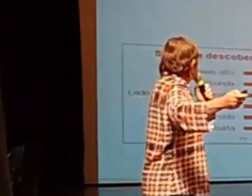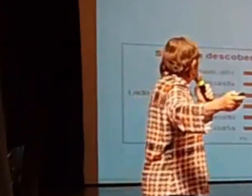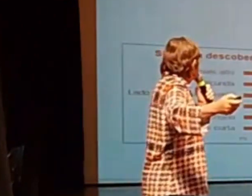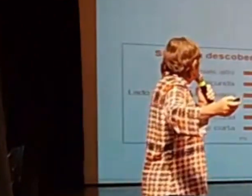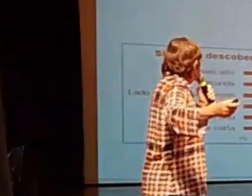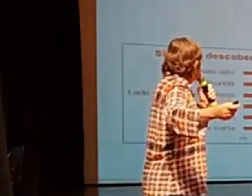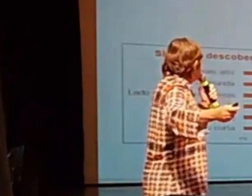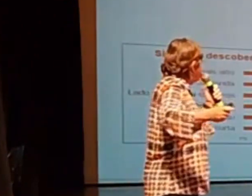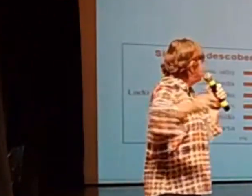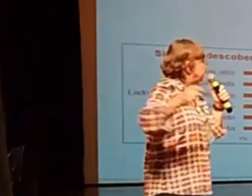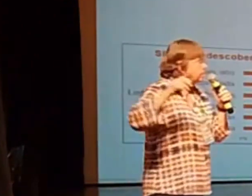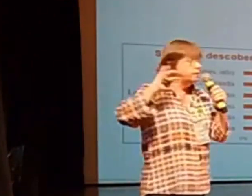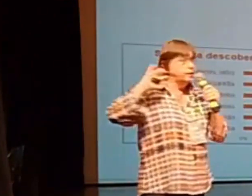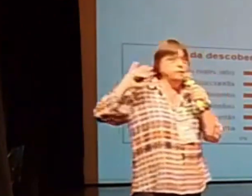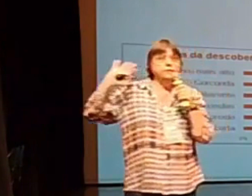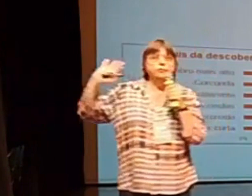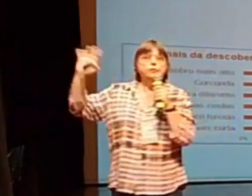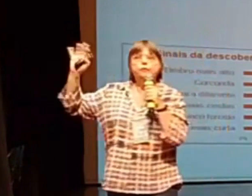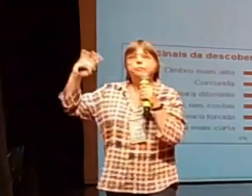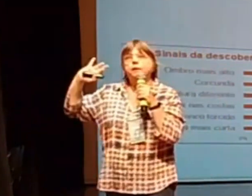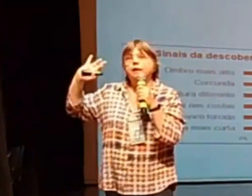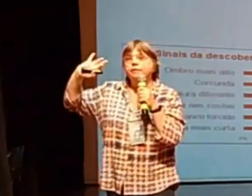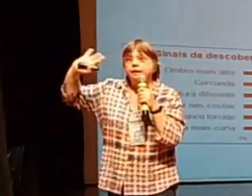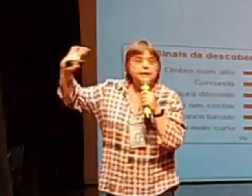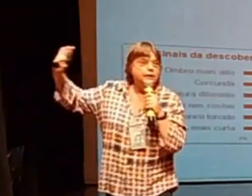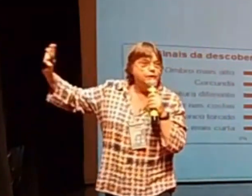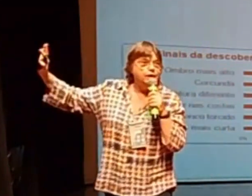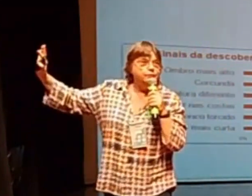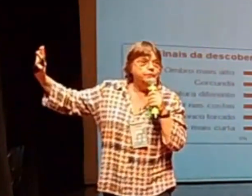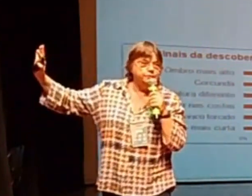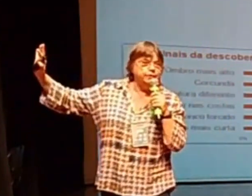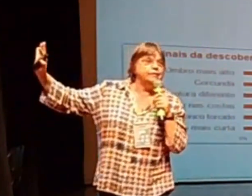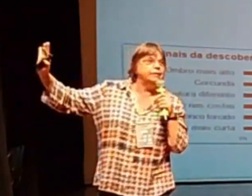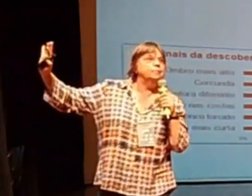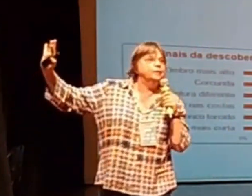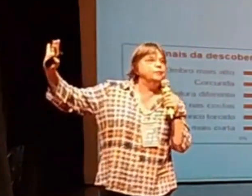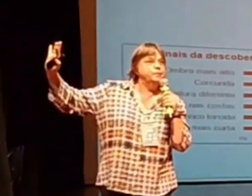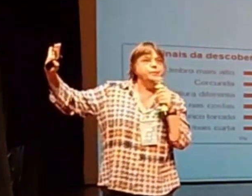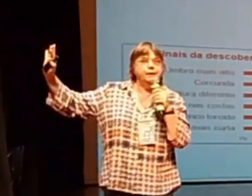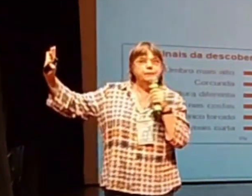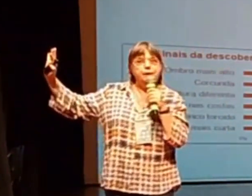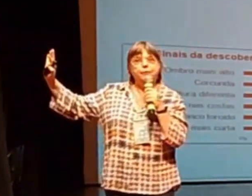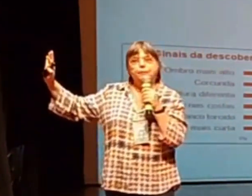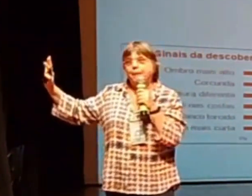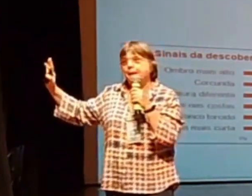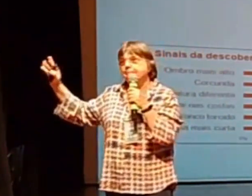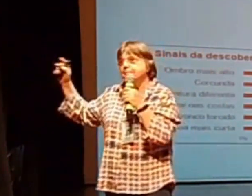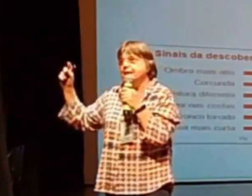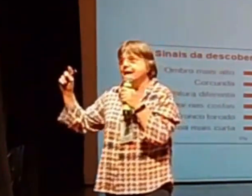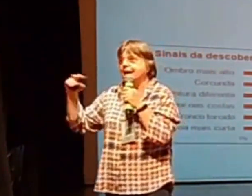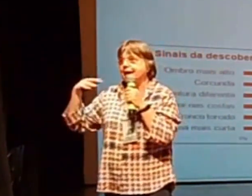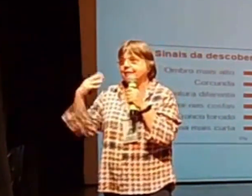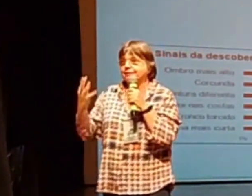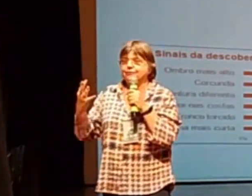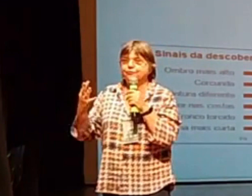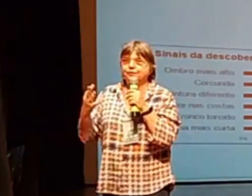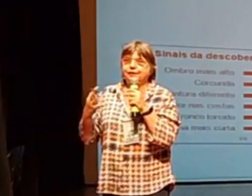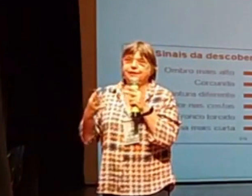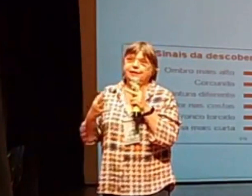Vai passar. Então, aqui são os nossos... Isso aqui, olha, vocês estão recebendo de primeira mão, tá?